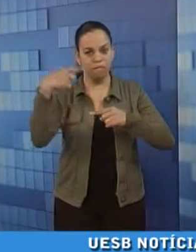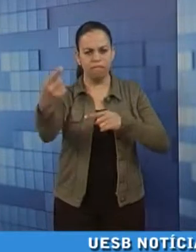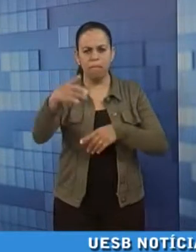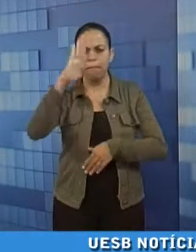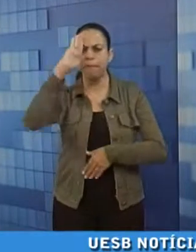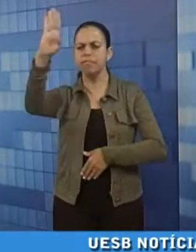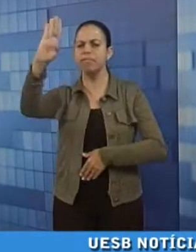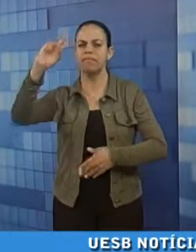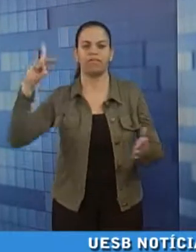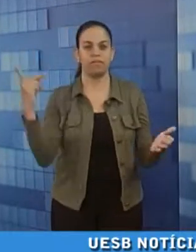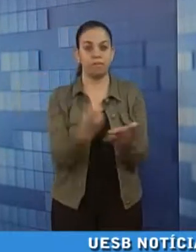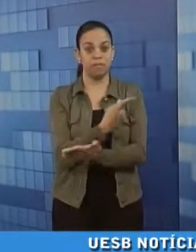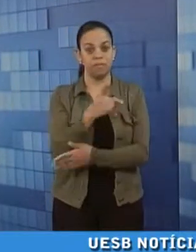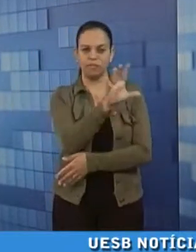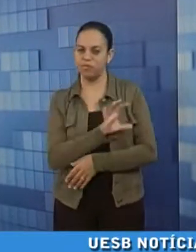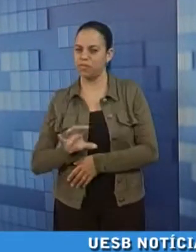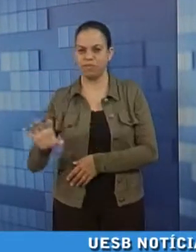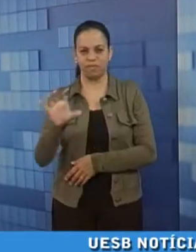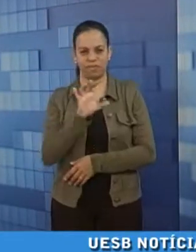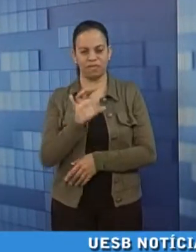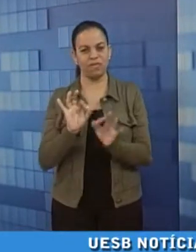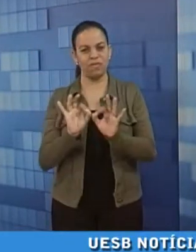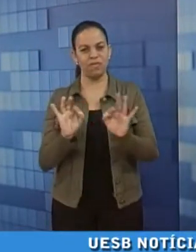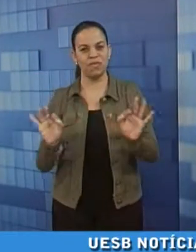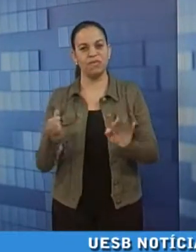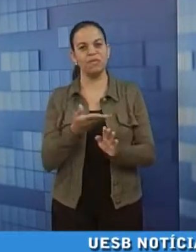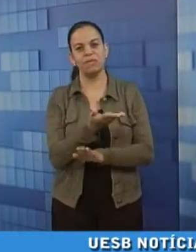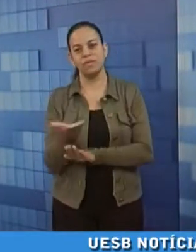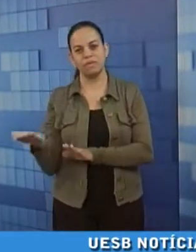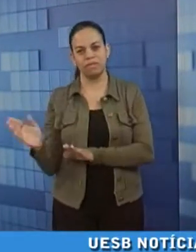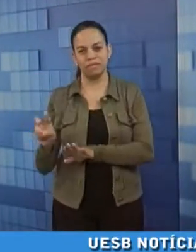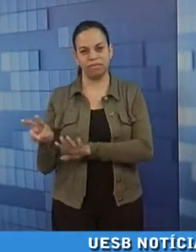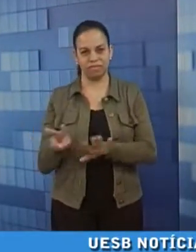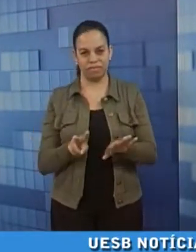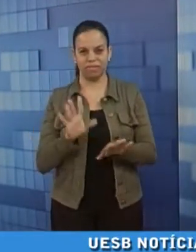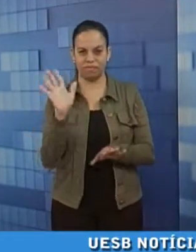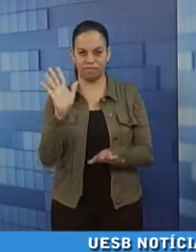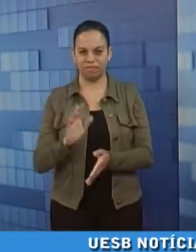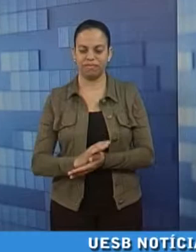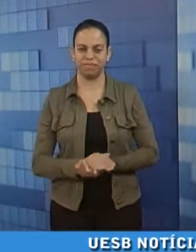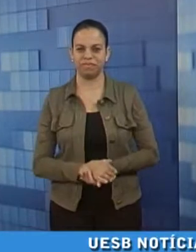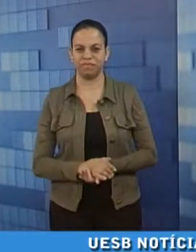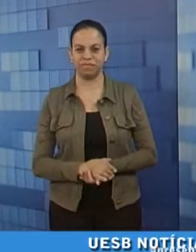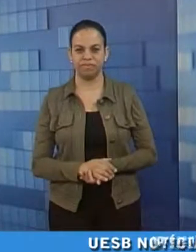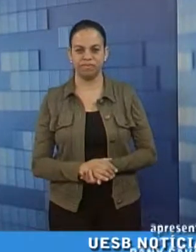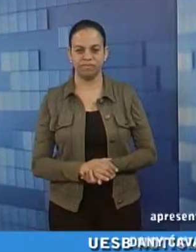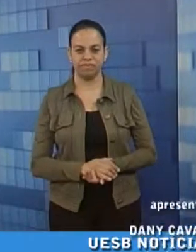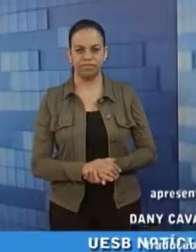próxima semana com os principais fatos de toda a região. Uma ótima semana para você e até lá. Música